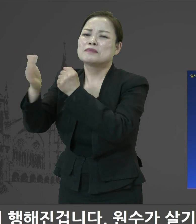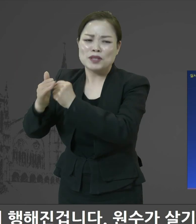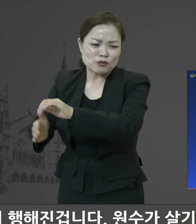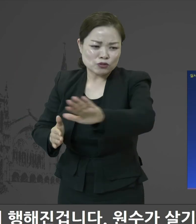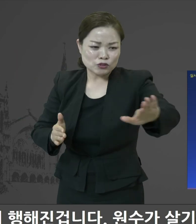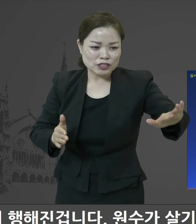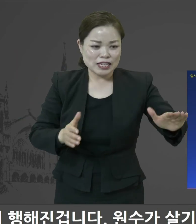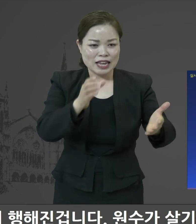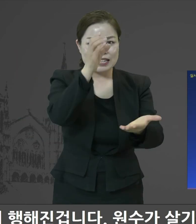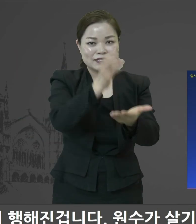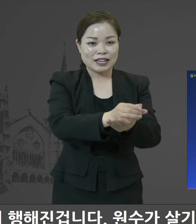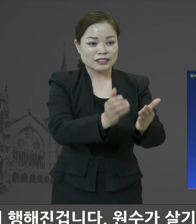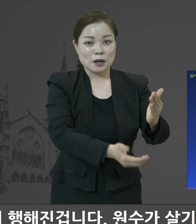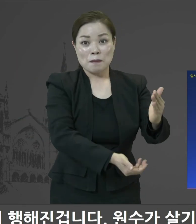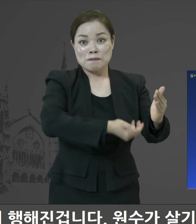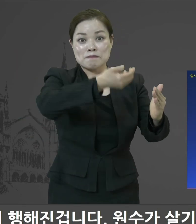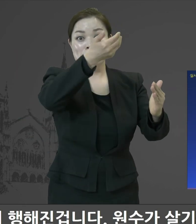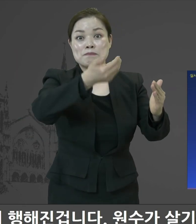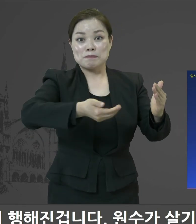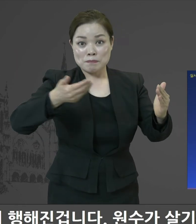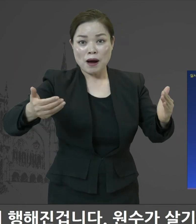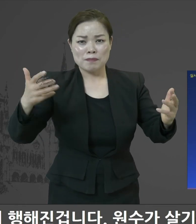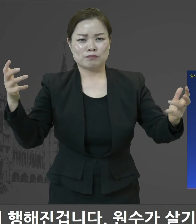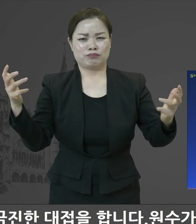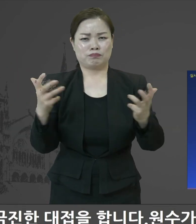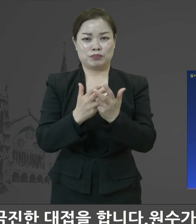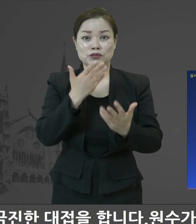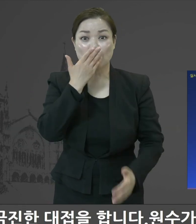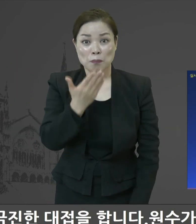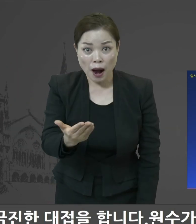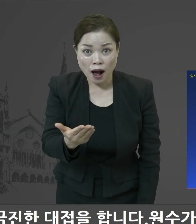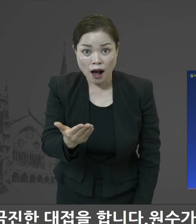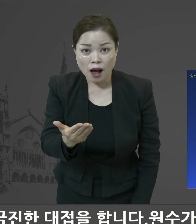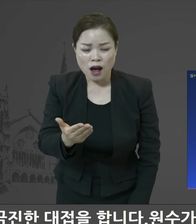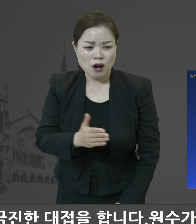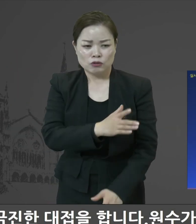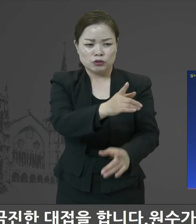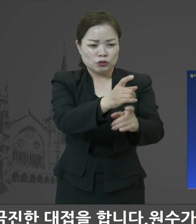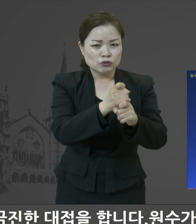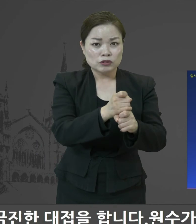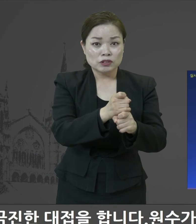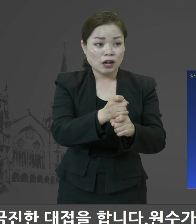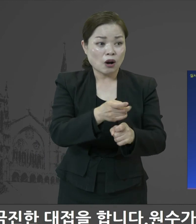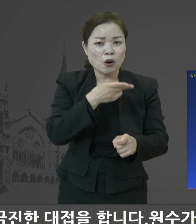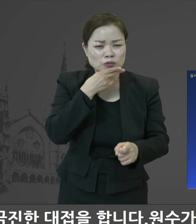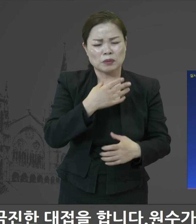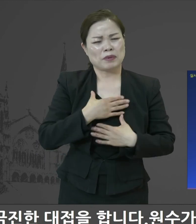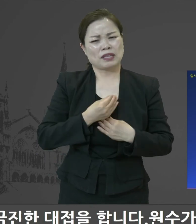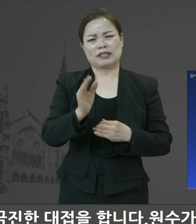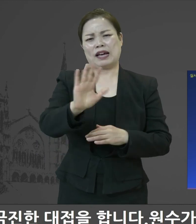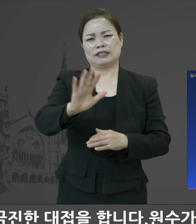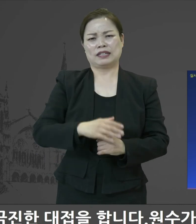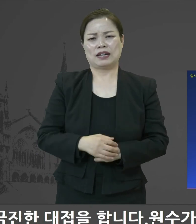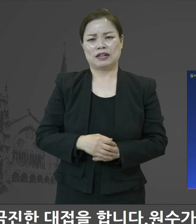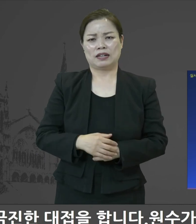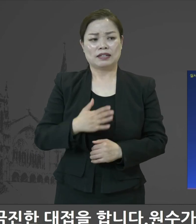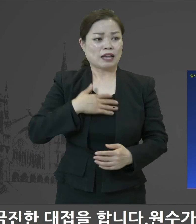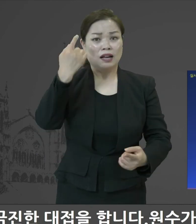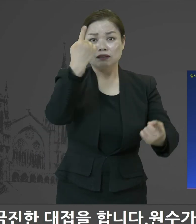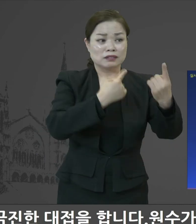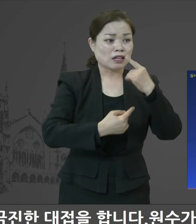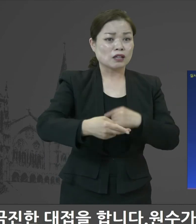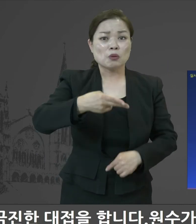우리의 잔이 넘치게 되는 거죠. 사랑하는 여러분, 우리는 원수가 없어서 평안한 것이 아닙니다. 나를 해치는